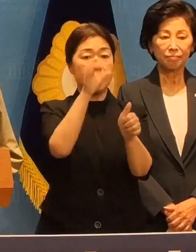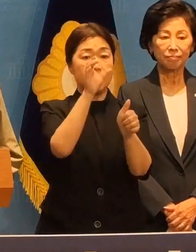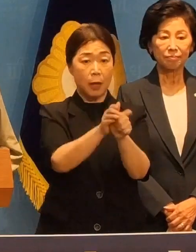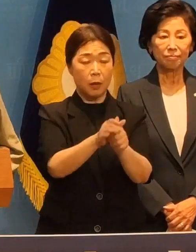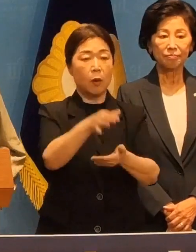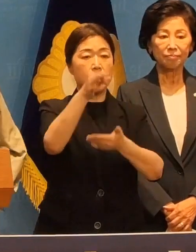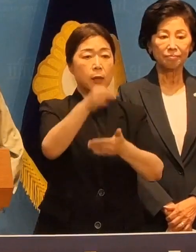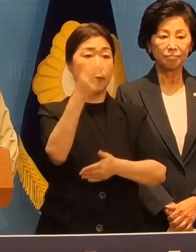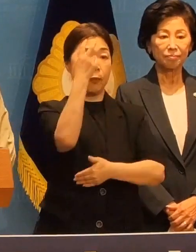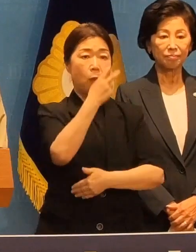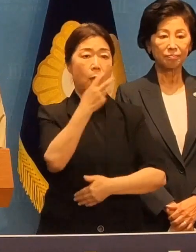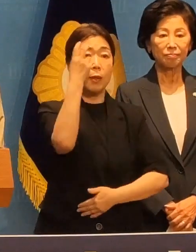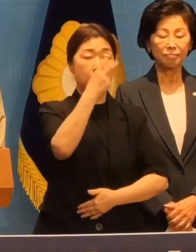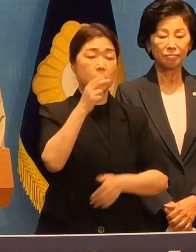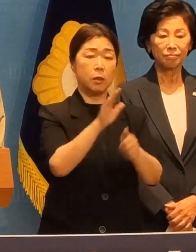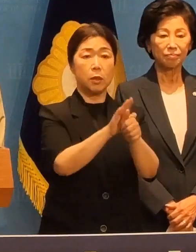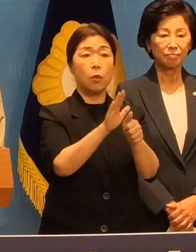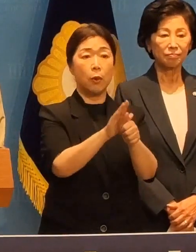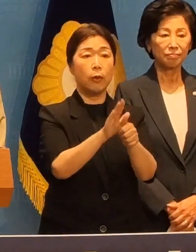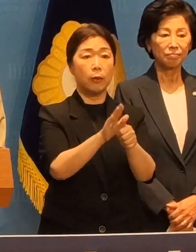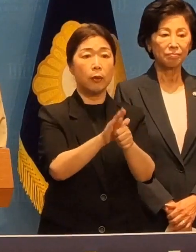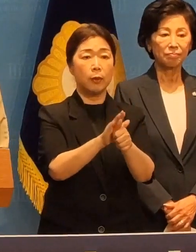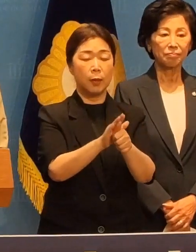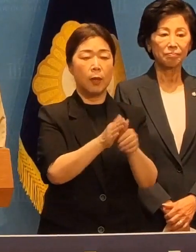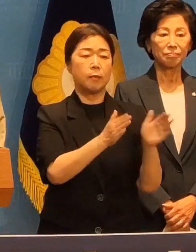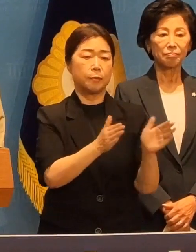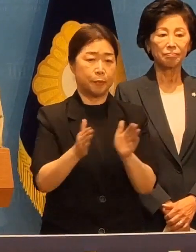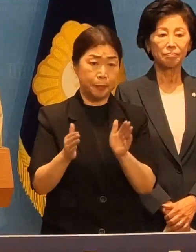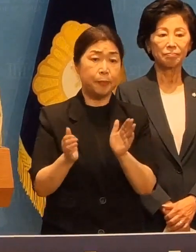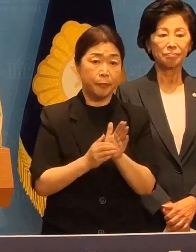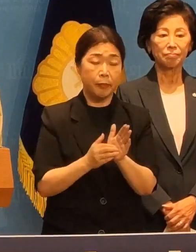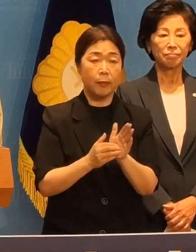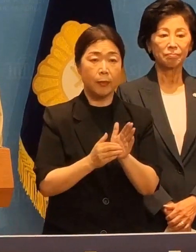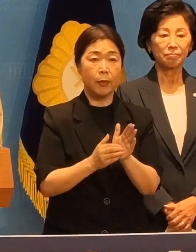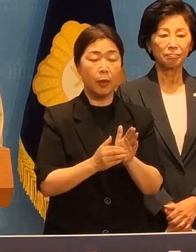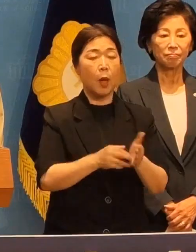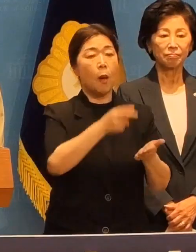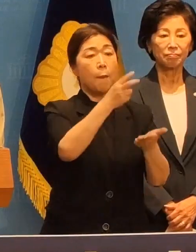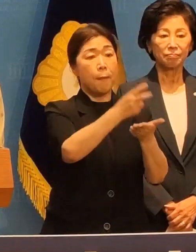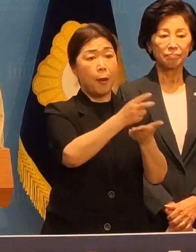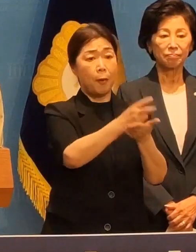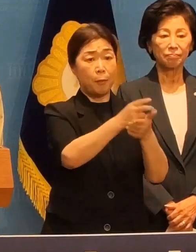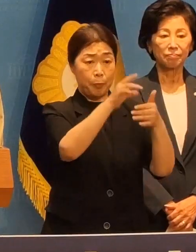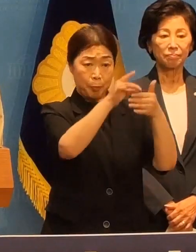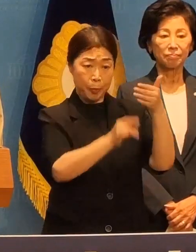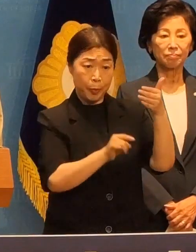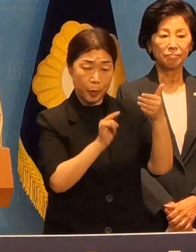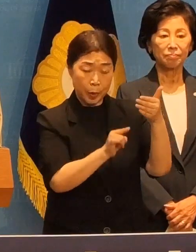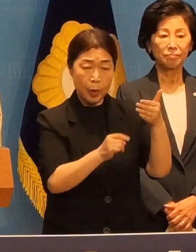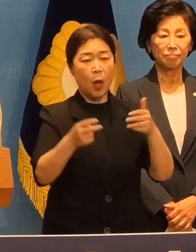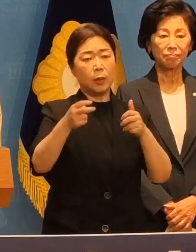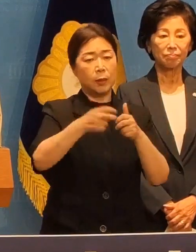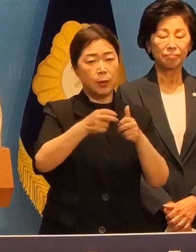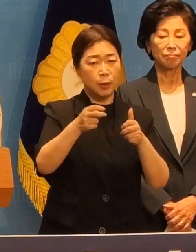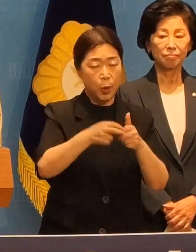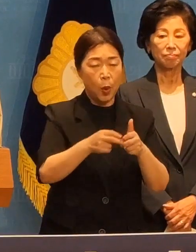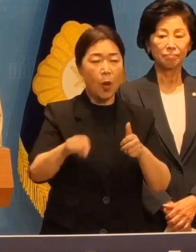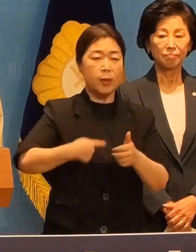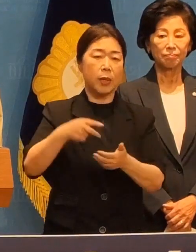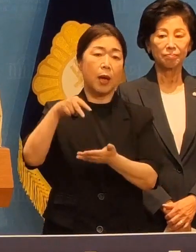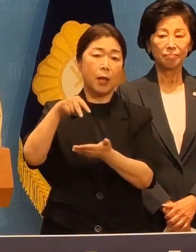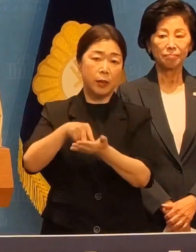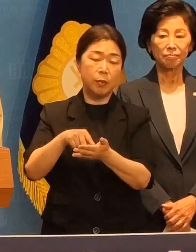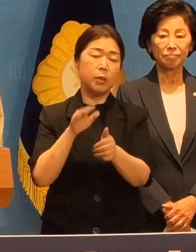재산 관리 지원을 마련했으며 법률, 의료,